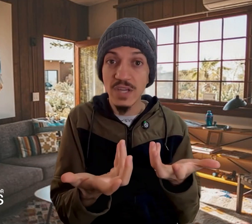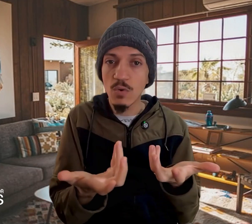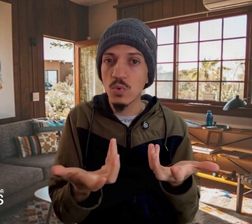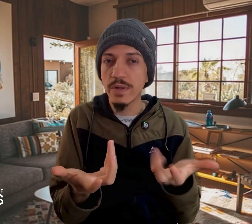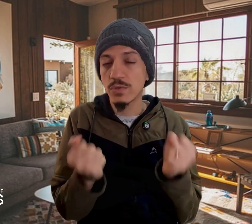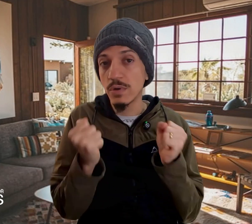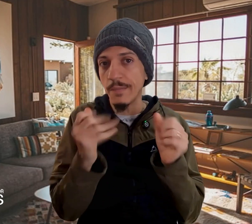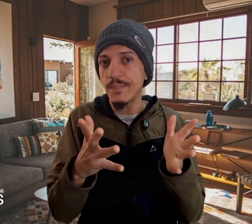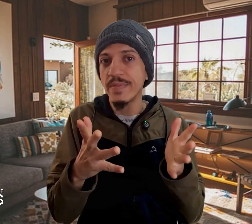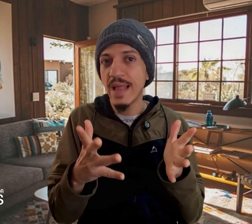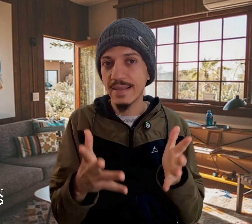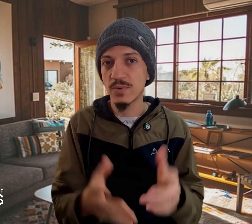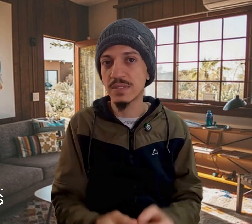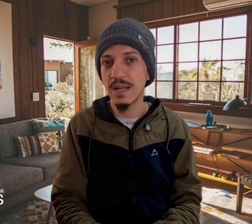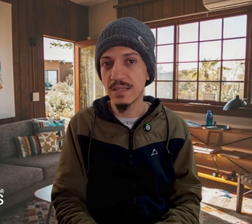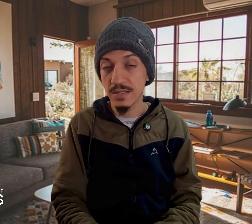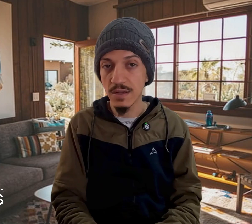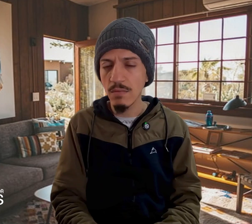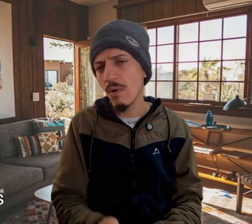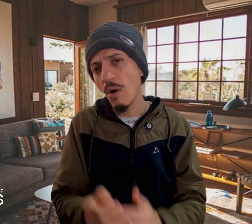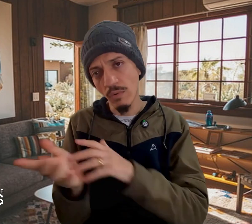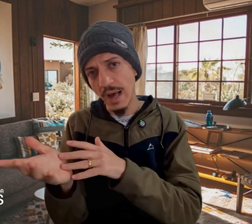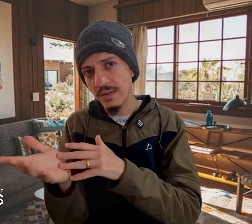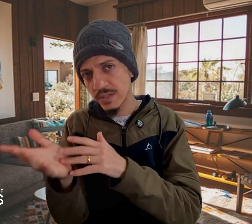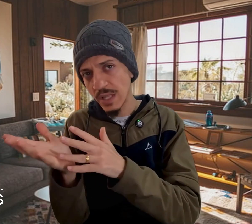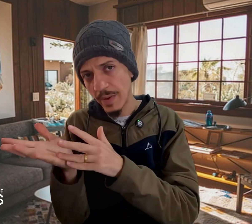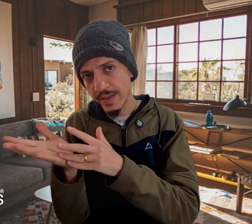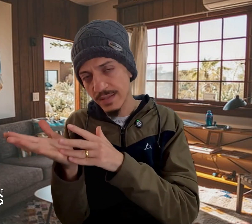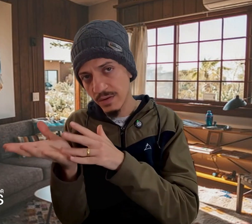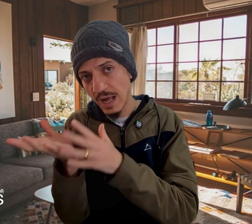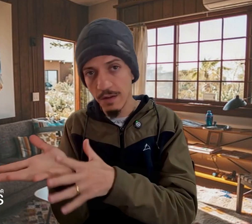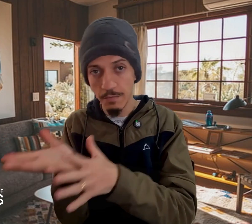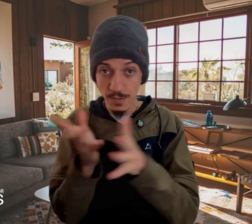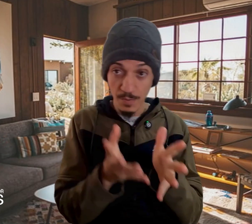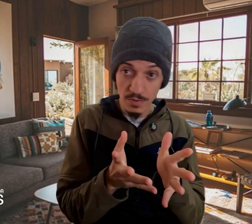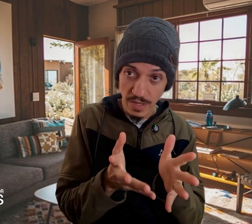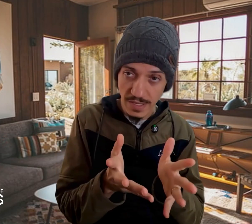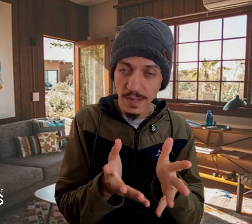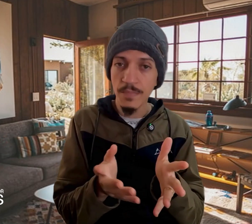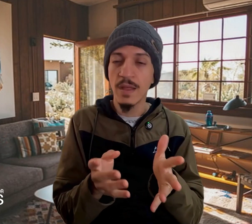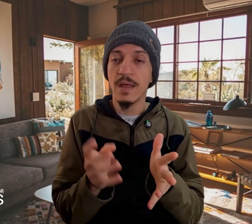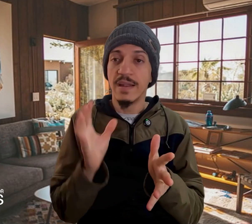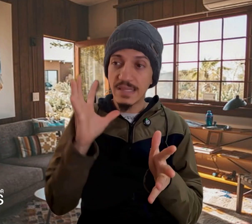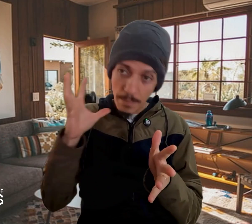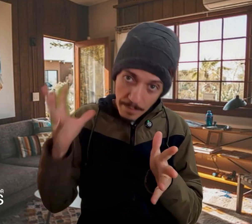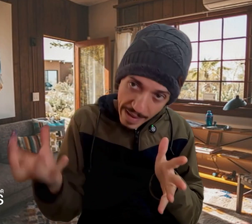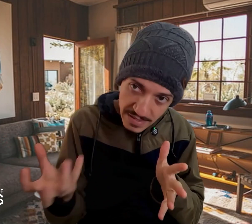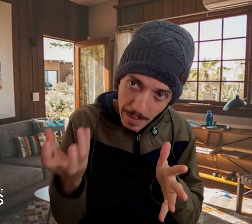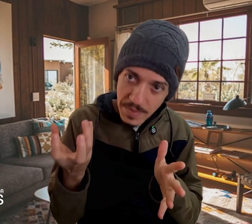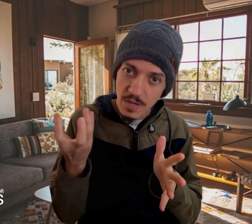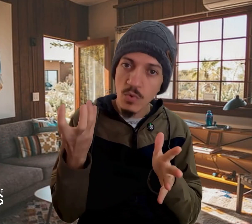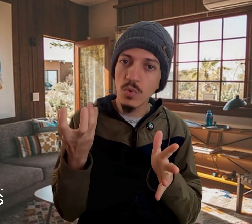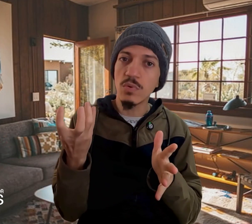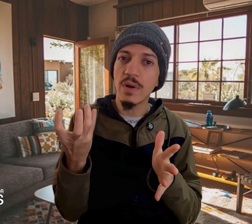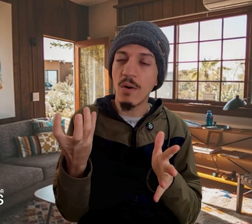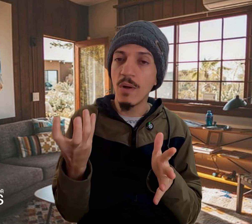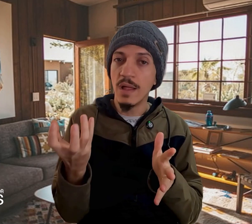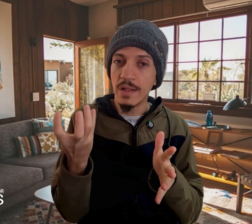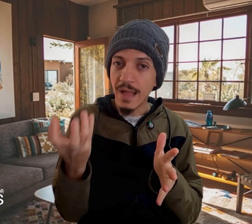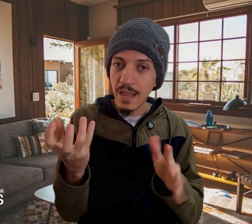cultura surda na sua sinalização ou, no caso de interpretação da Libras para o português, nessa percepção cultural da Libras